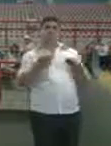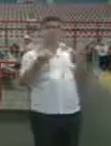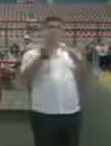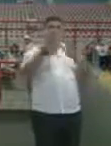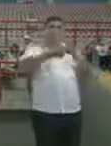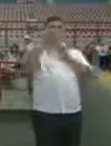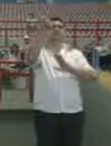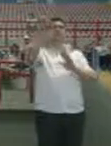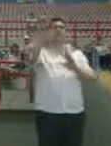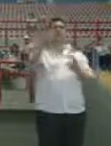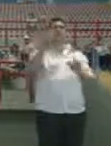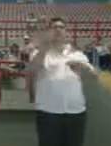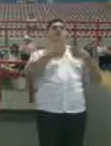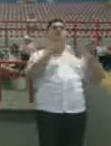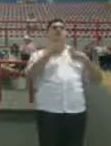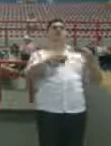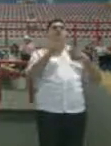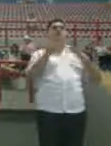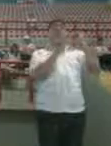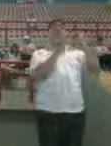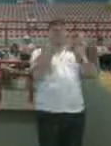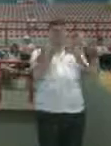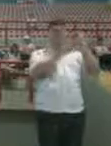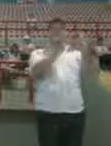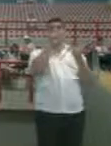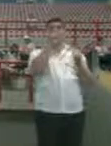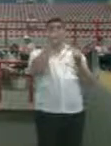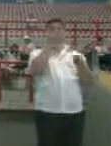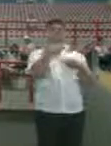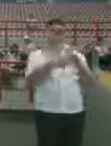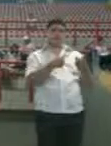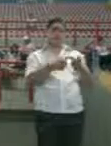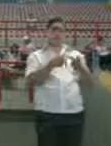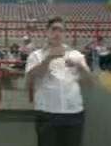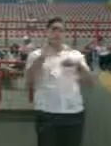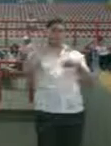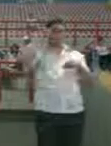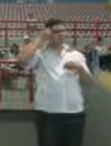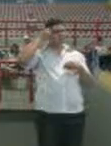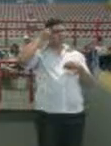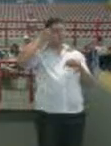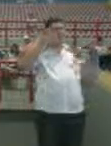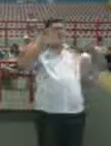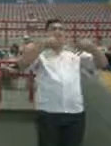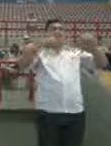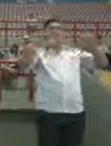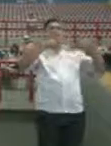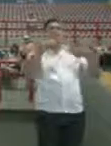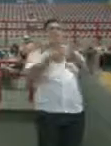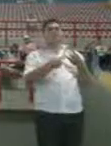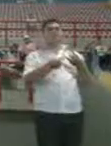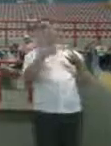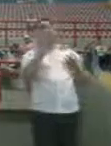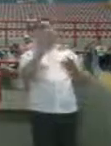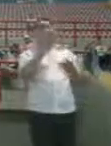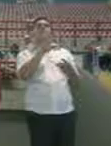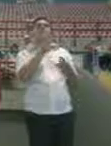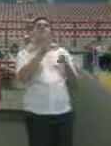revolução industrial já foi o uso da água e depois o uso do carvão. Segunda revolução, o petróleo.